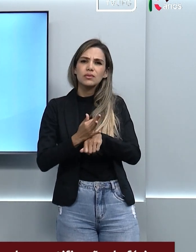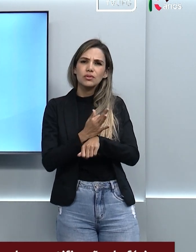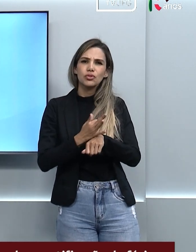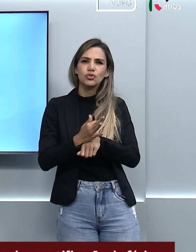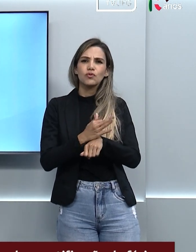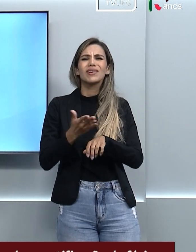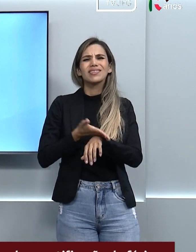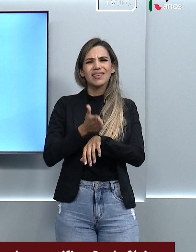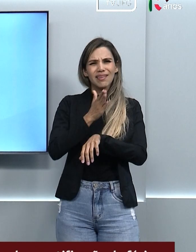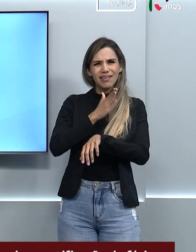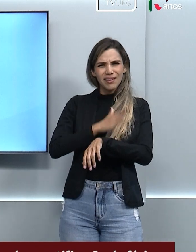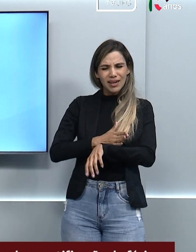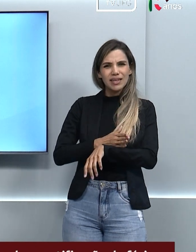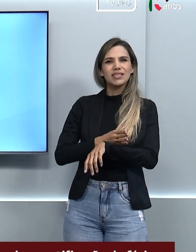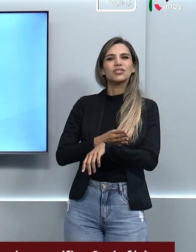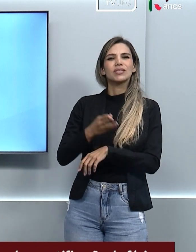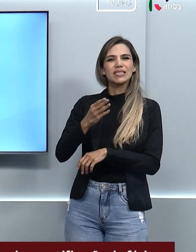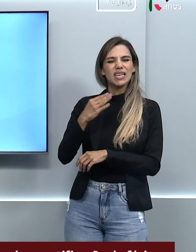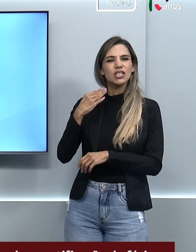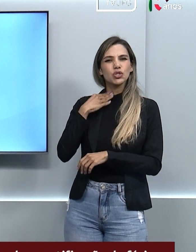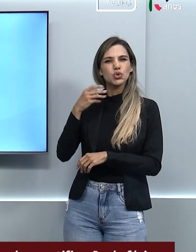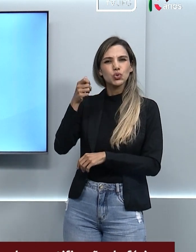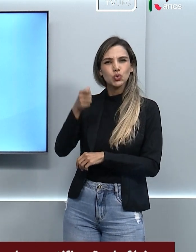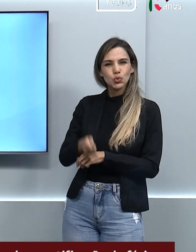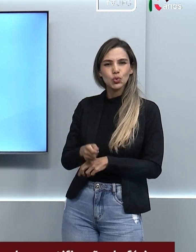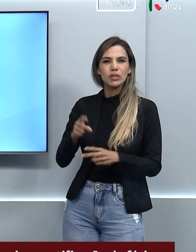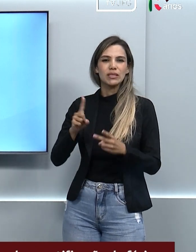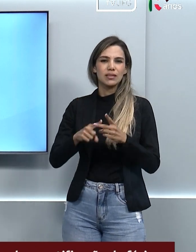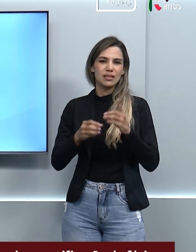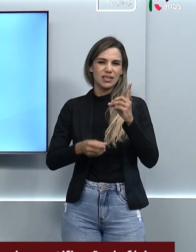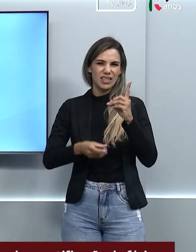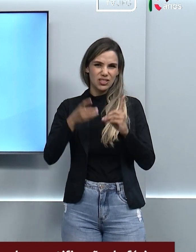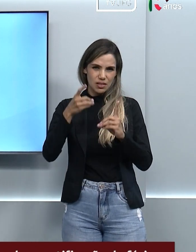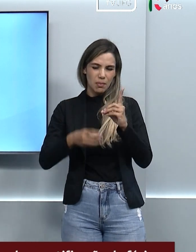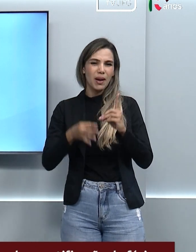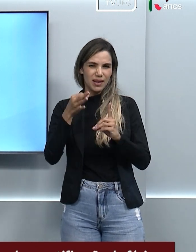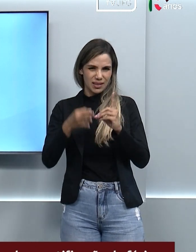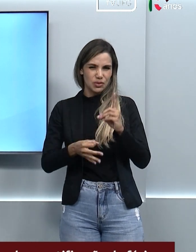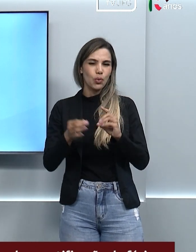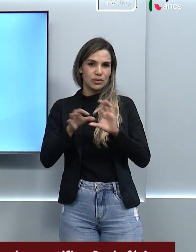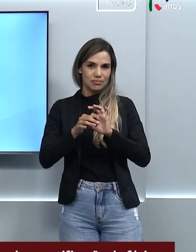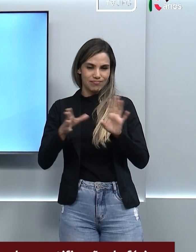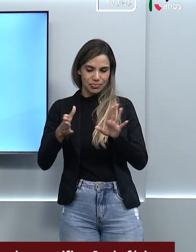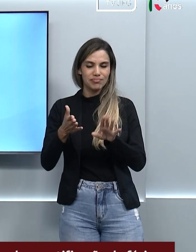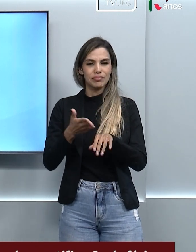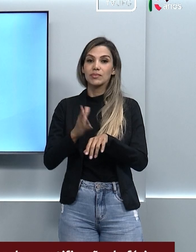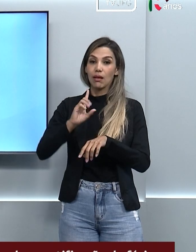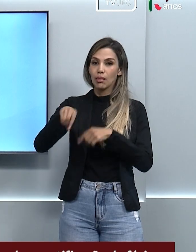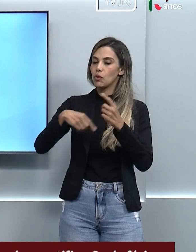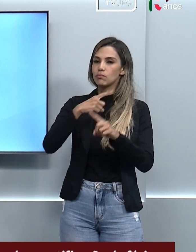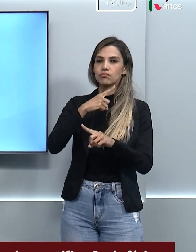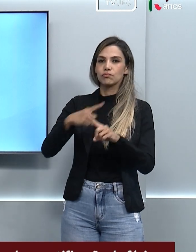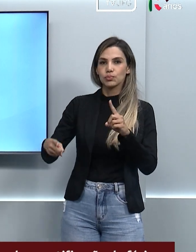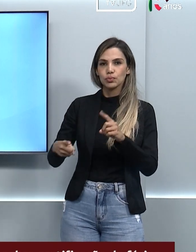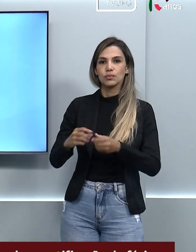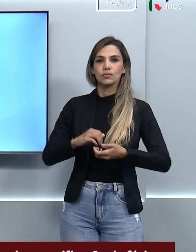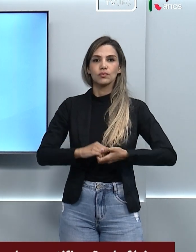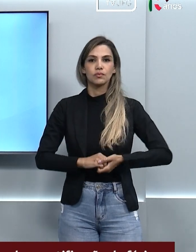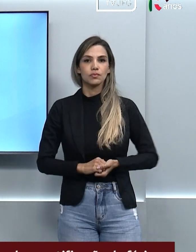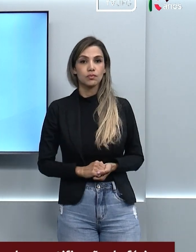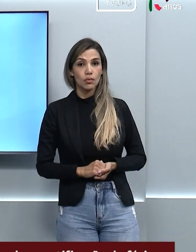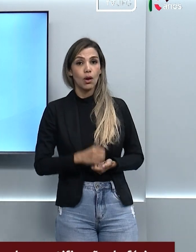foi concedido a juízes e desembargadores do Estado. Essa decisão foi assinada pelo Corregedor Nacional